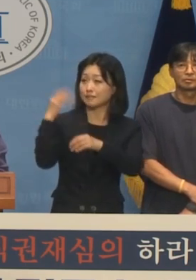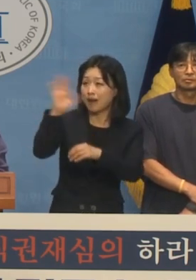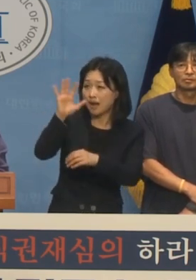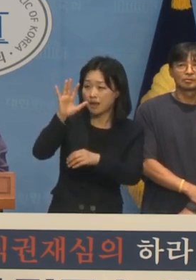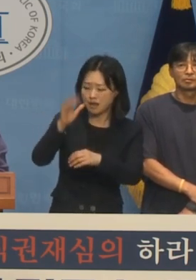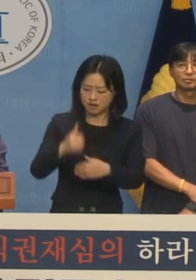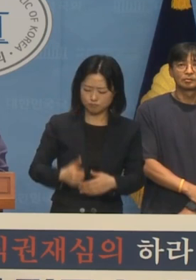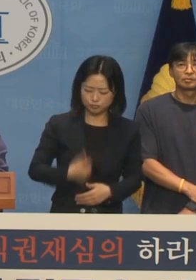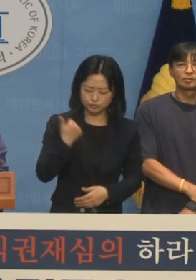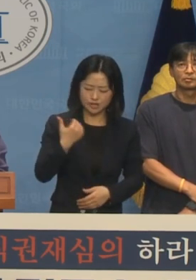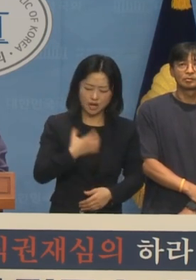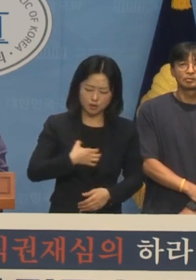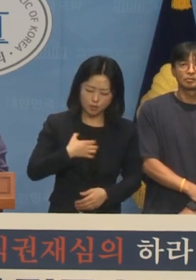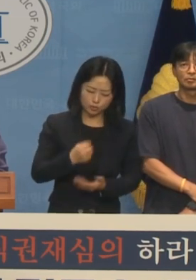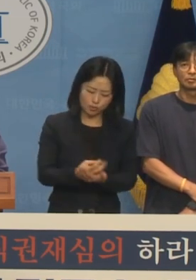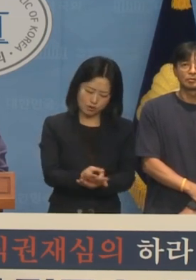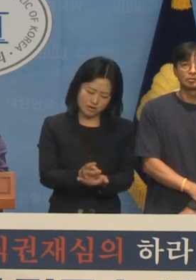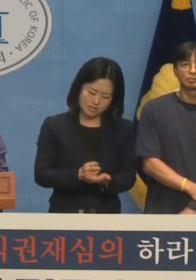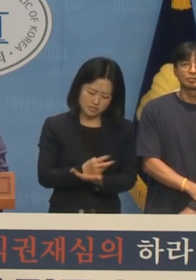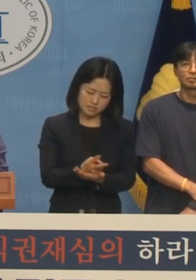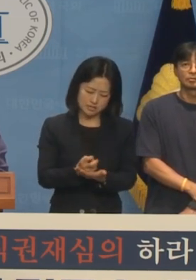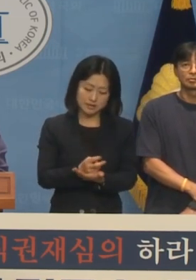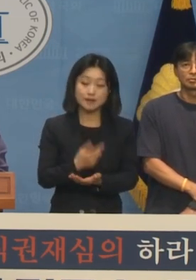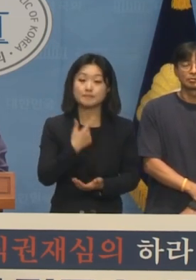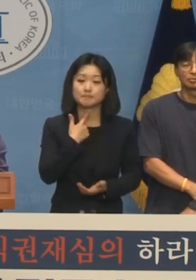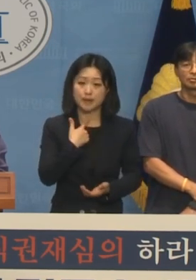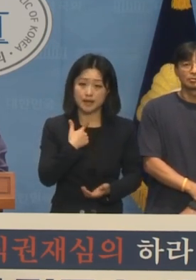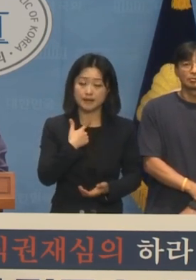분노로 고통스러웠다고 합니다.